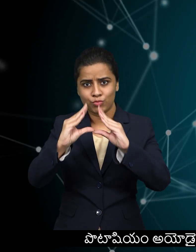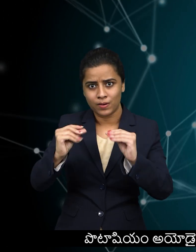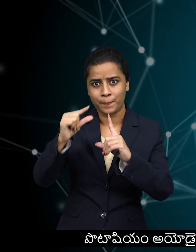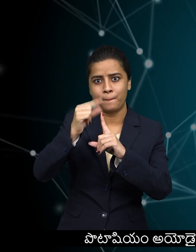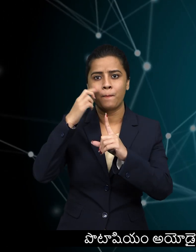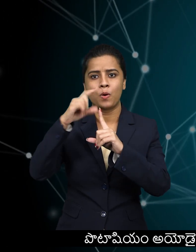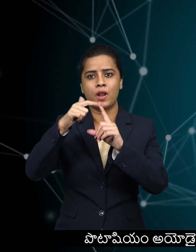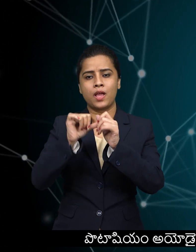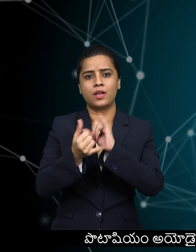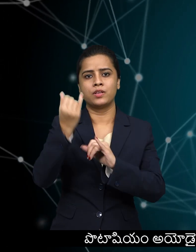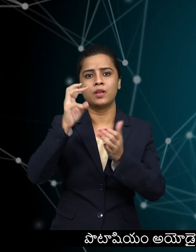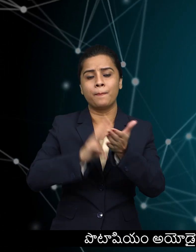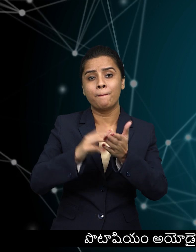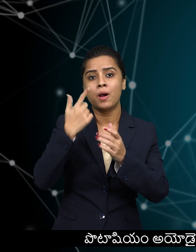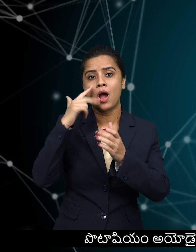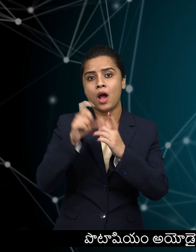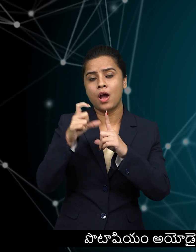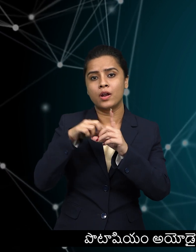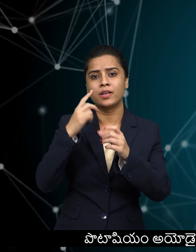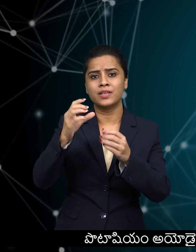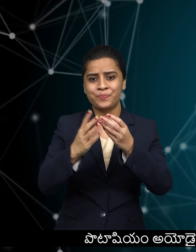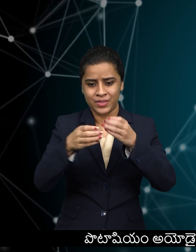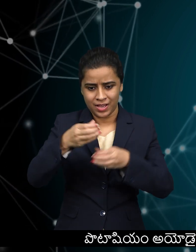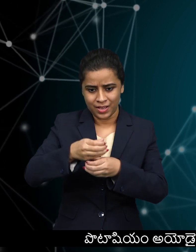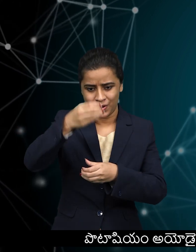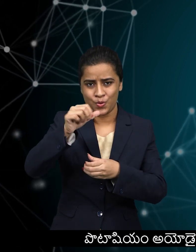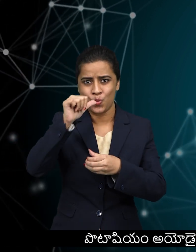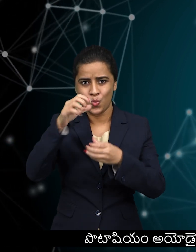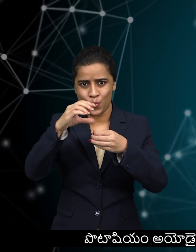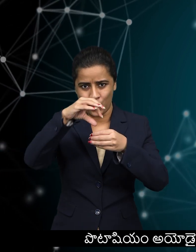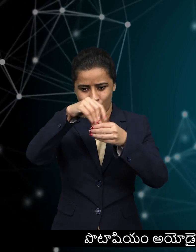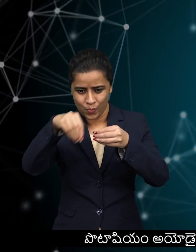పొటాషియం అయోడైడ్ ద్రావణాన్ని సిద్ధం చేయండి.